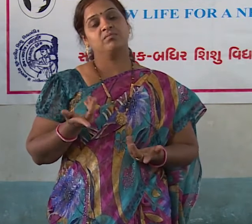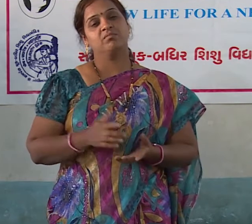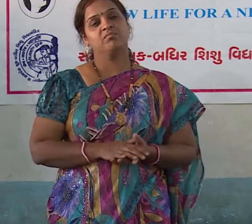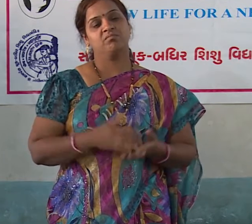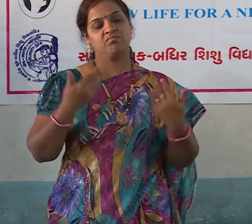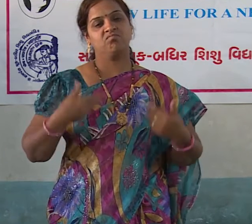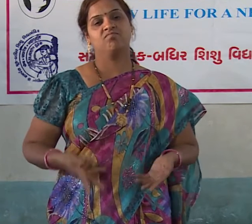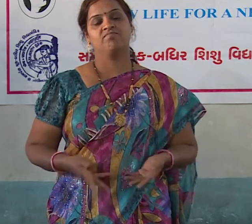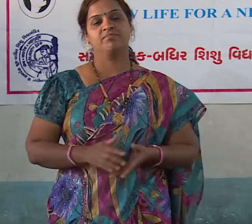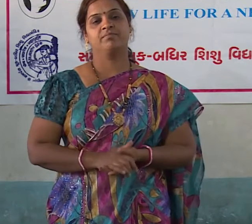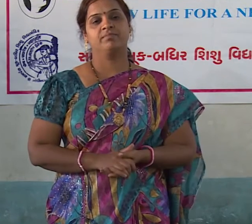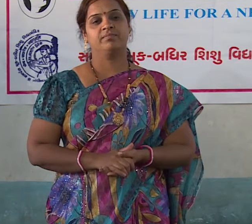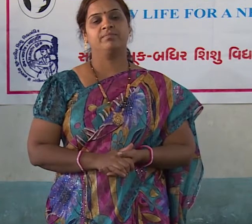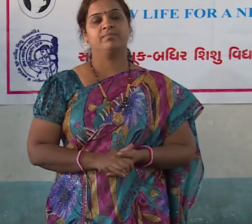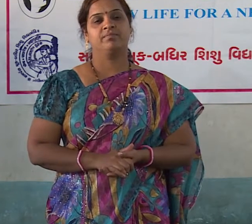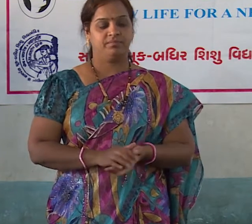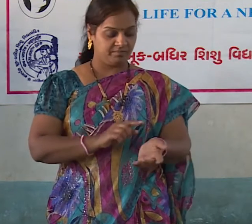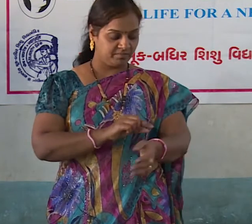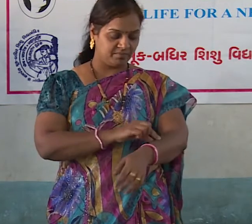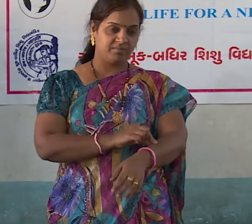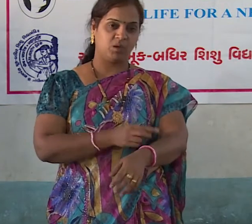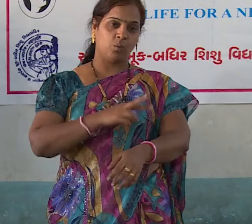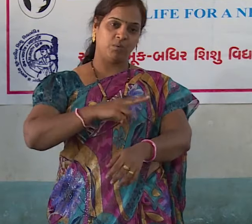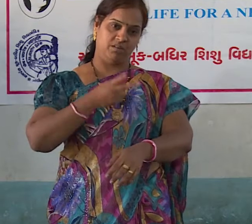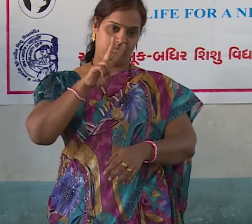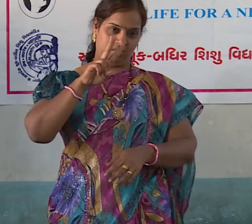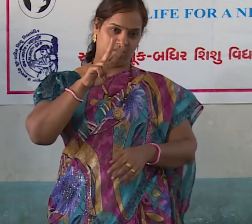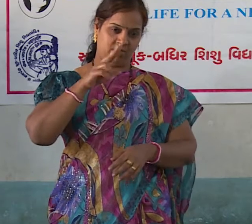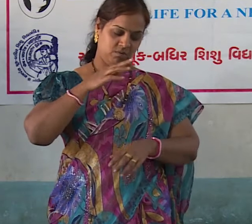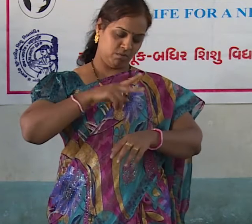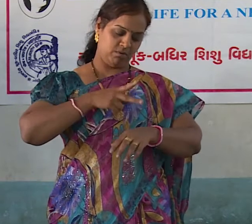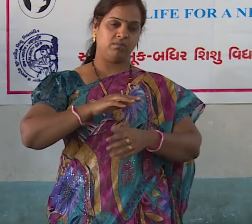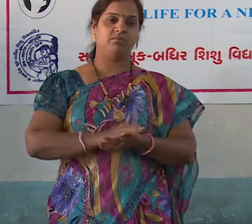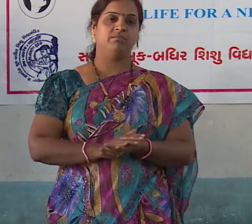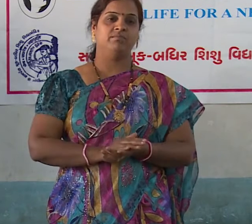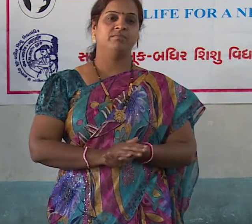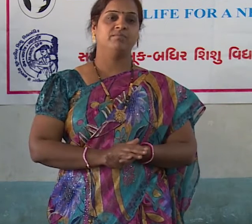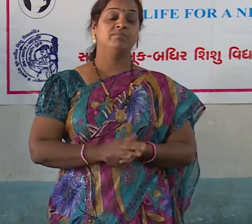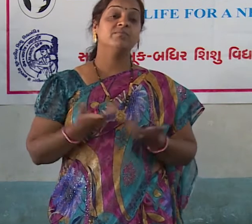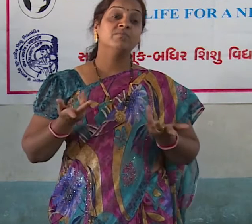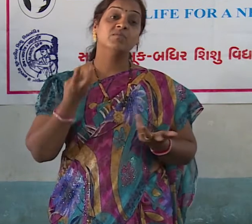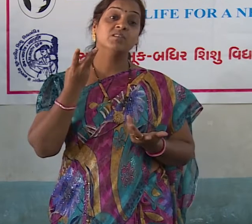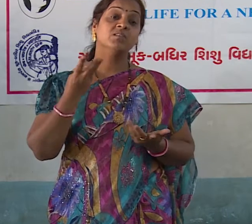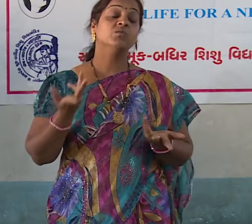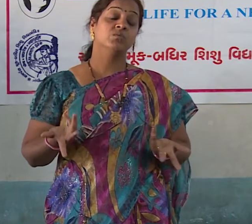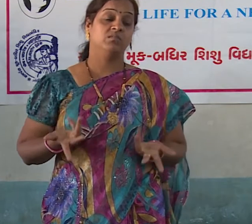चमड़ी, एक चमड़ी नीचे और एक चमड़ी ऊपर, 2 चमड़ियों में फंसी हुई चमड़ी का तीसरी का क्या होगा?